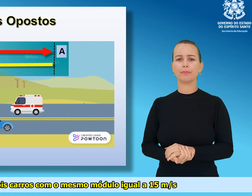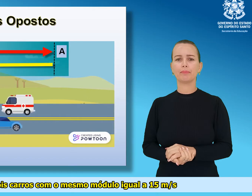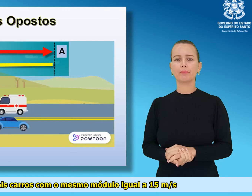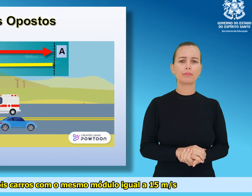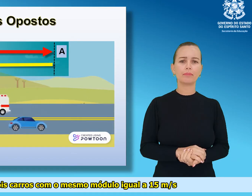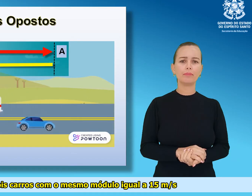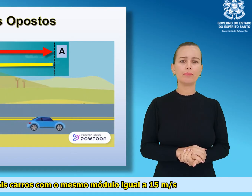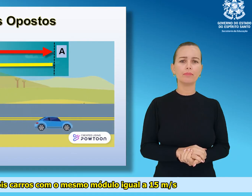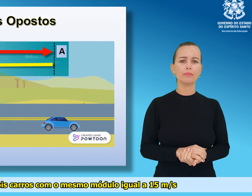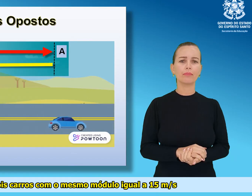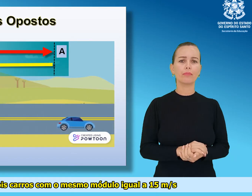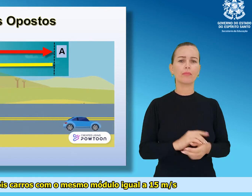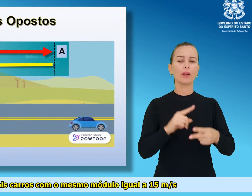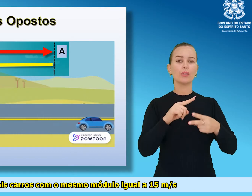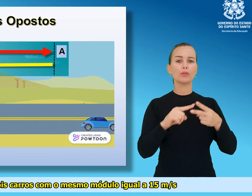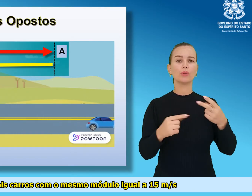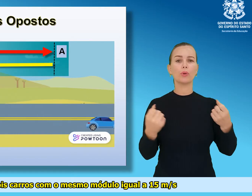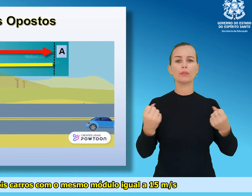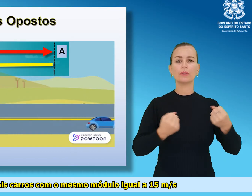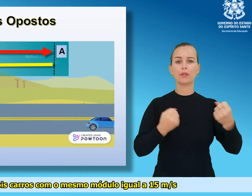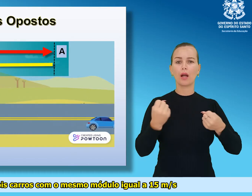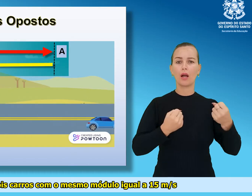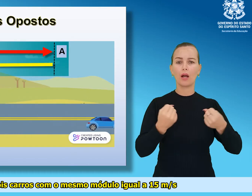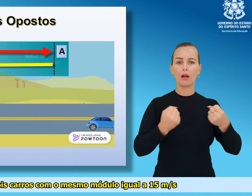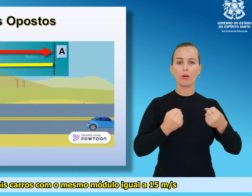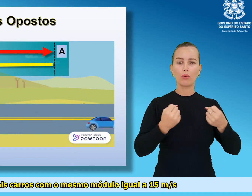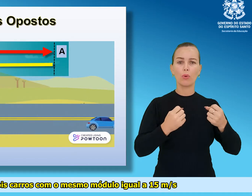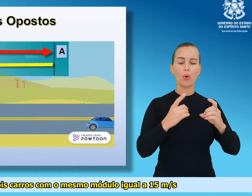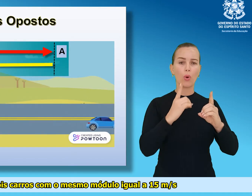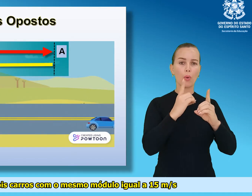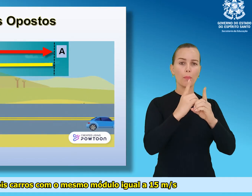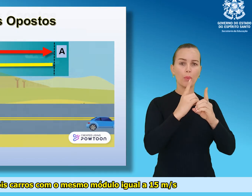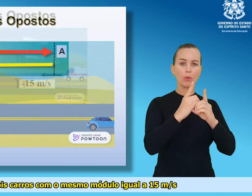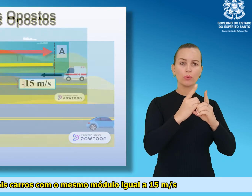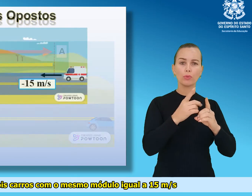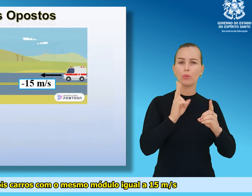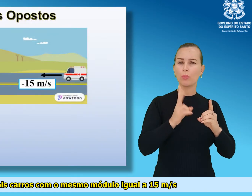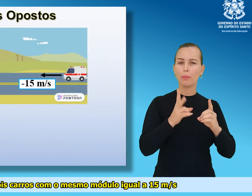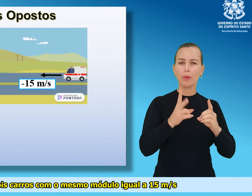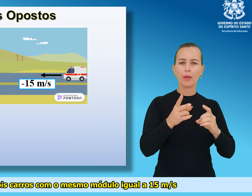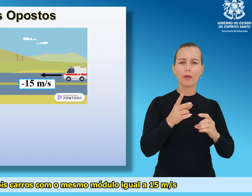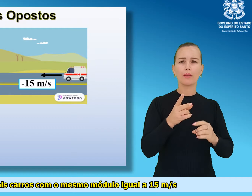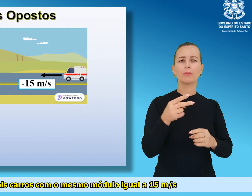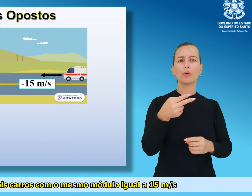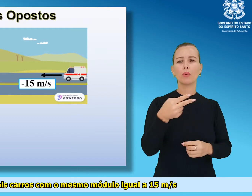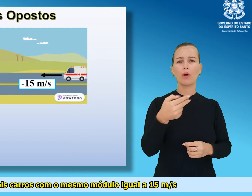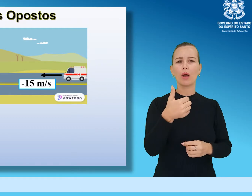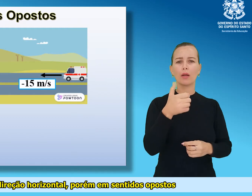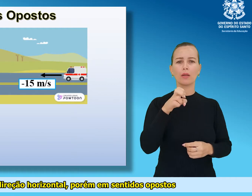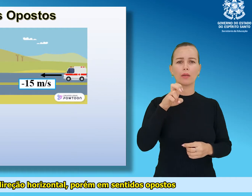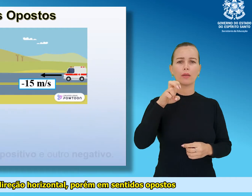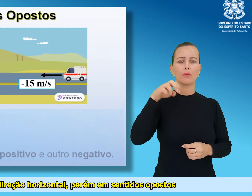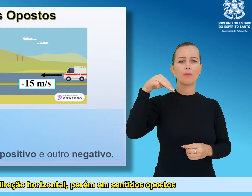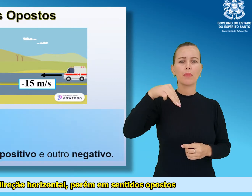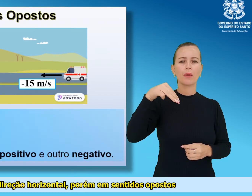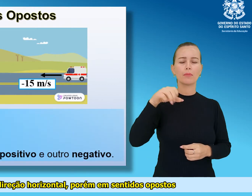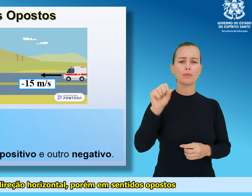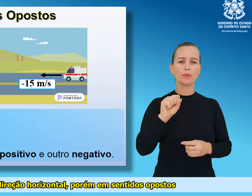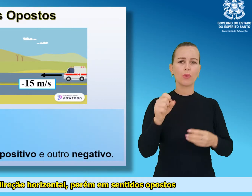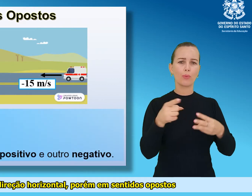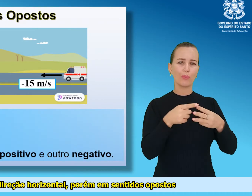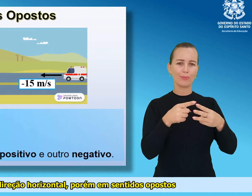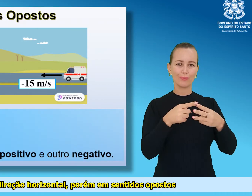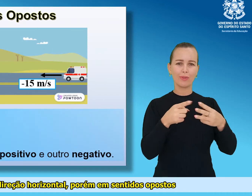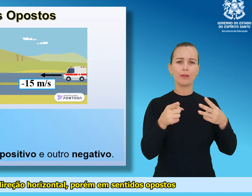temos dois carros, né? Com o mesmo módulo, igual a 15 metros por segundo, mesma